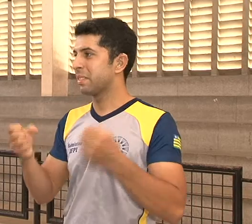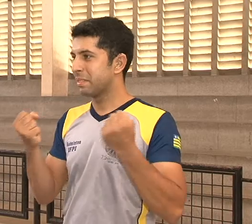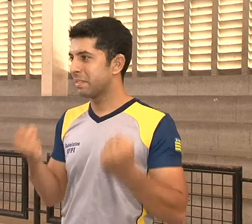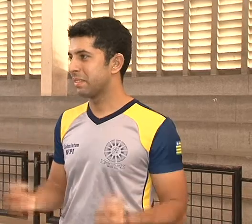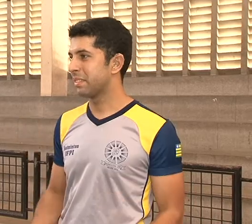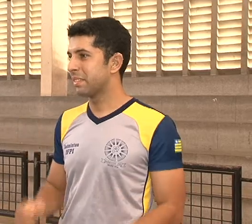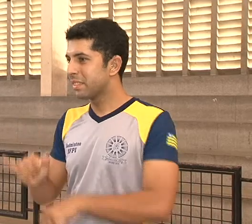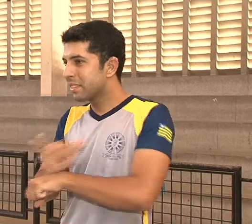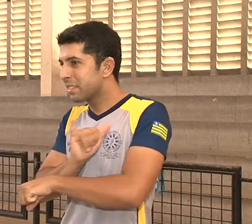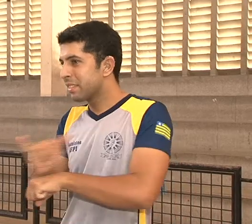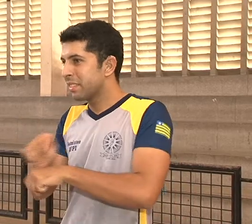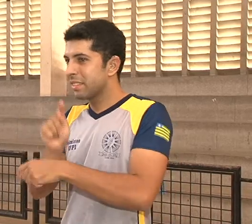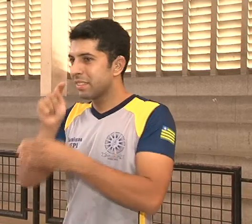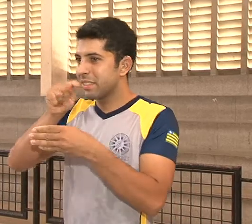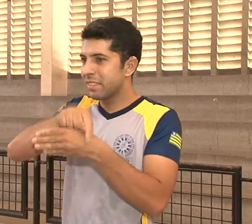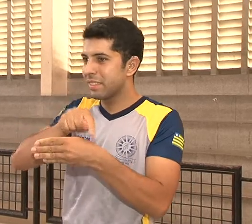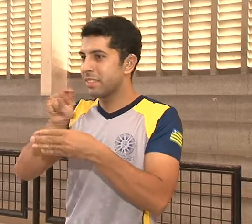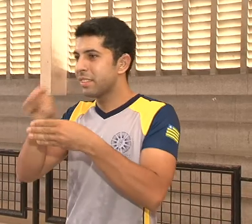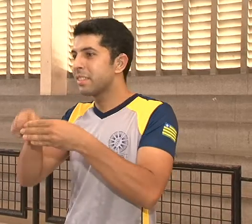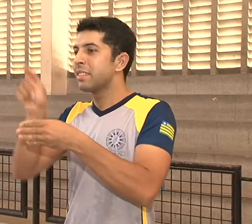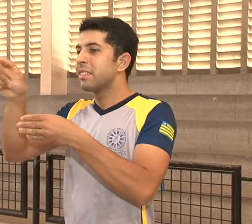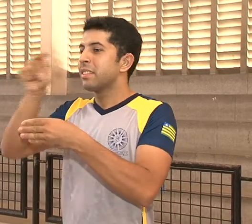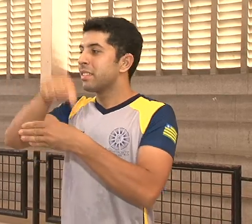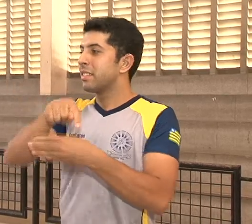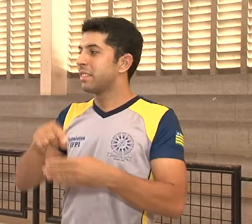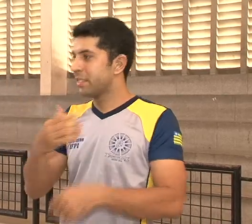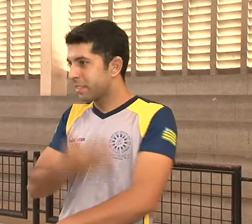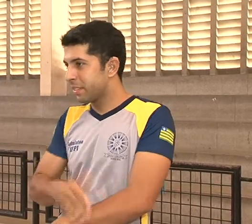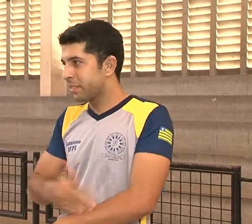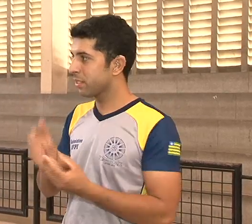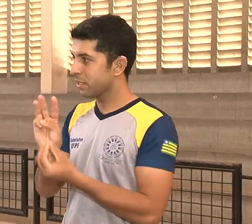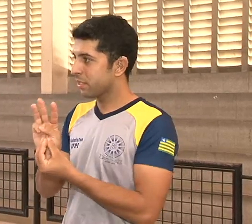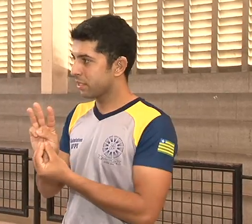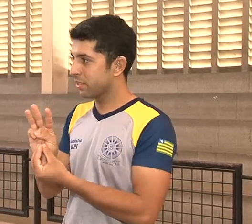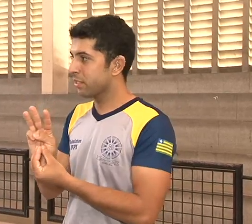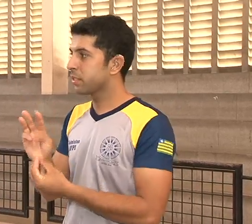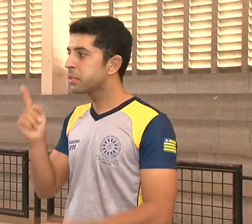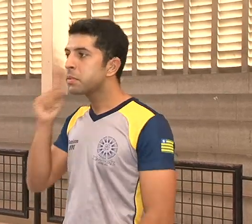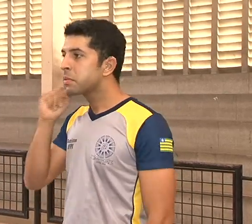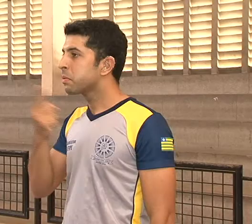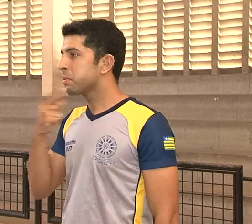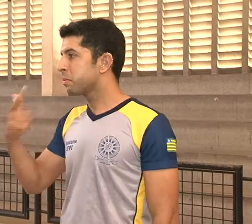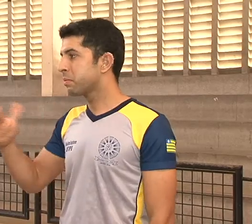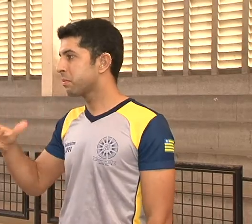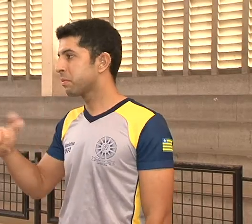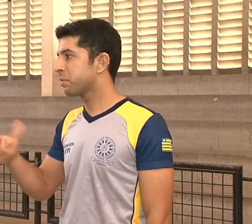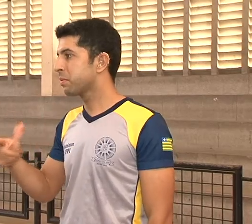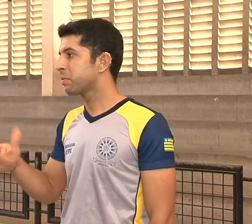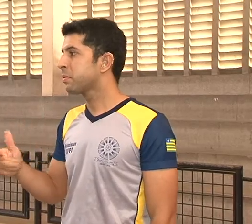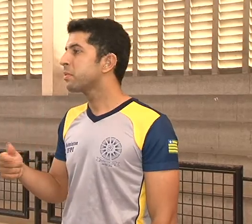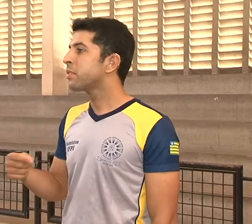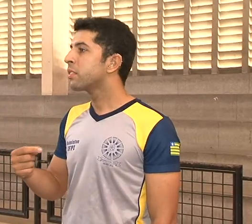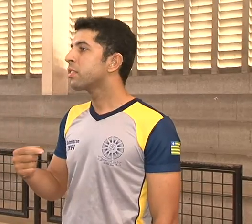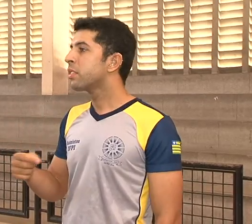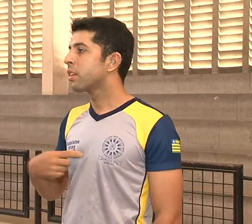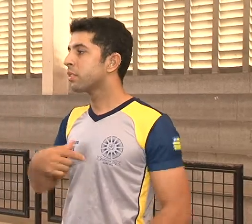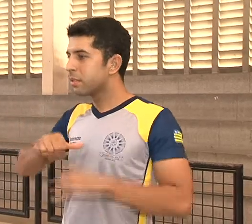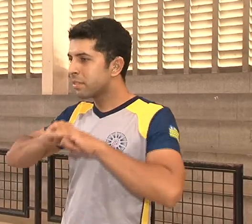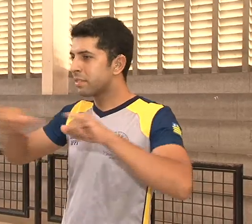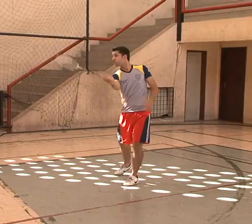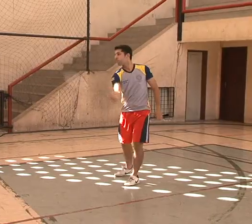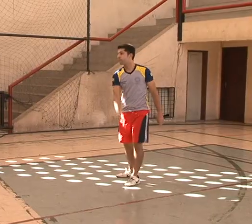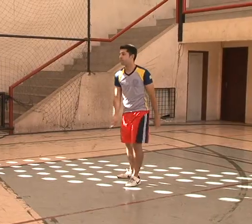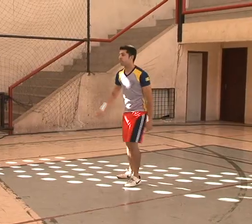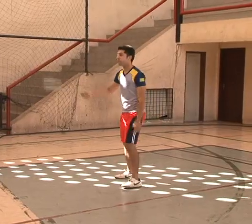aqui praticando e evoluindo. Sabia que o esporte é pesado, mas precisa de estratégias. Não foi para o campeonato de Fortaleza, mas não tinha surdo.